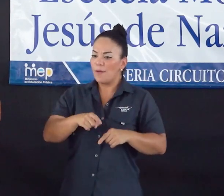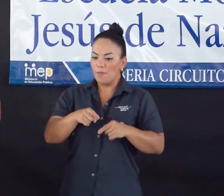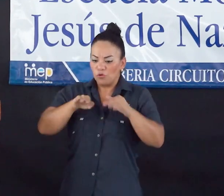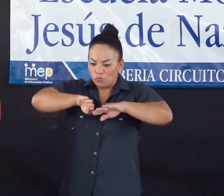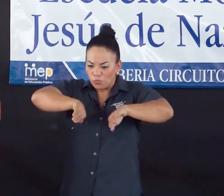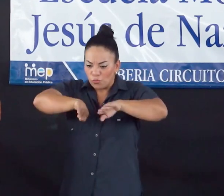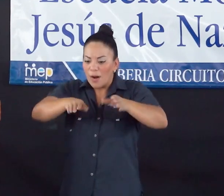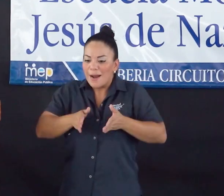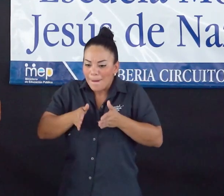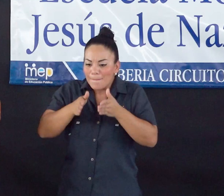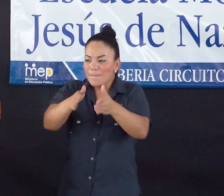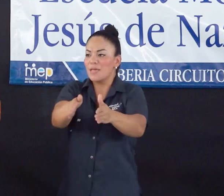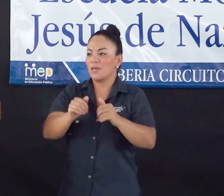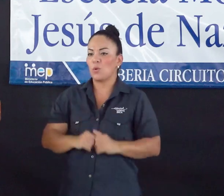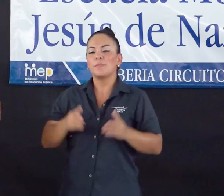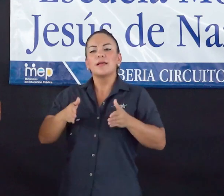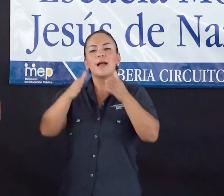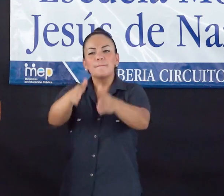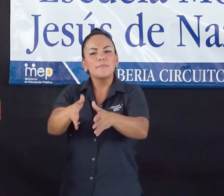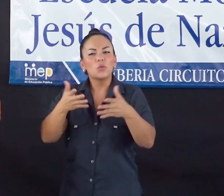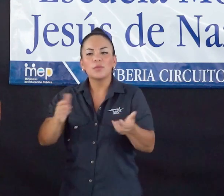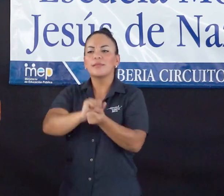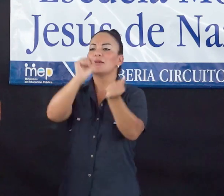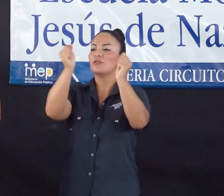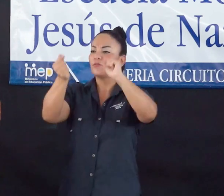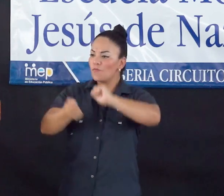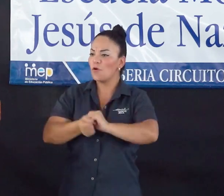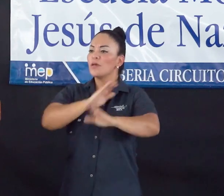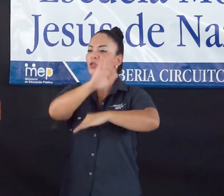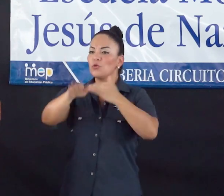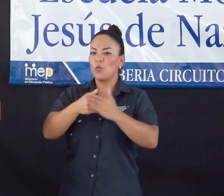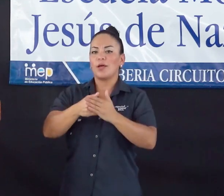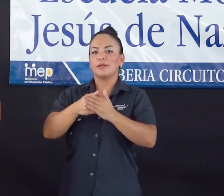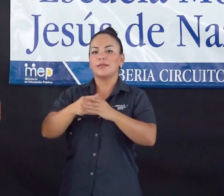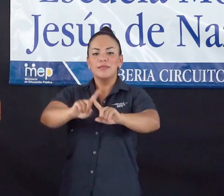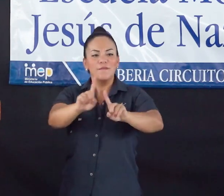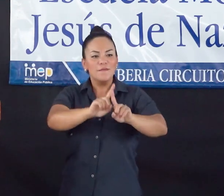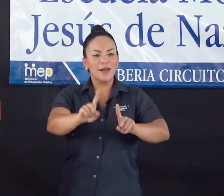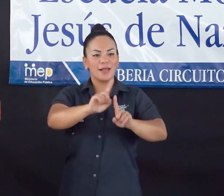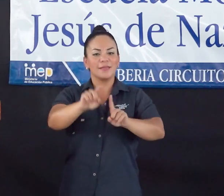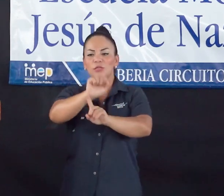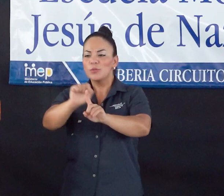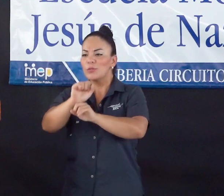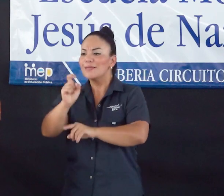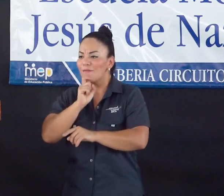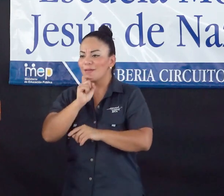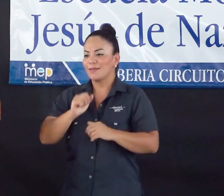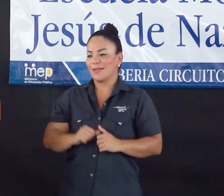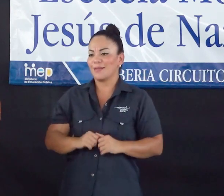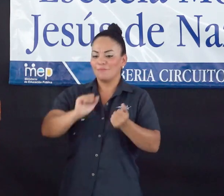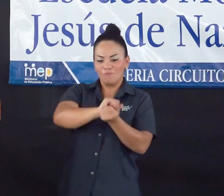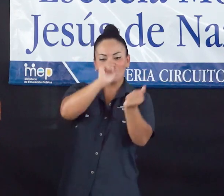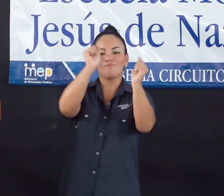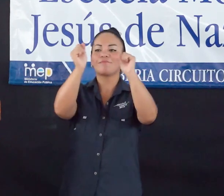hacer. Es un camino que transforme las condiciones adversas en